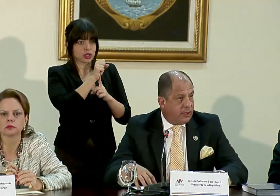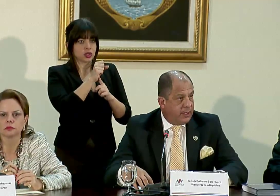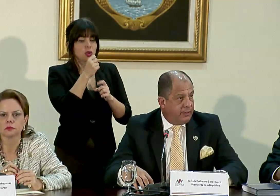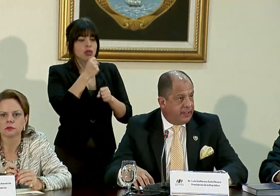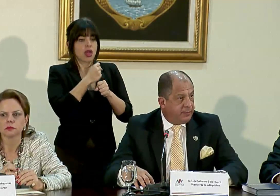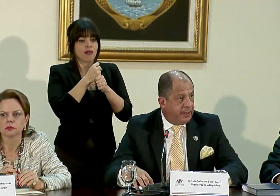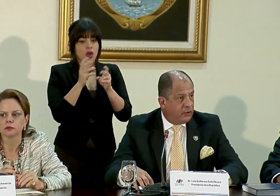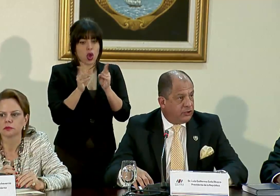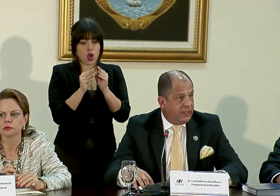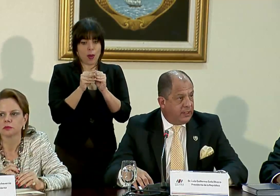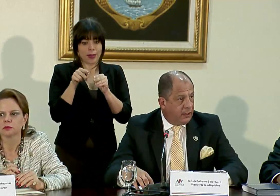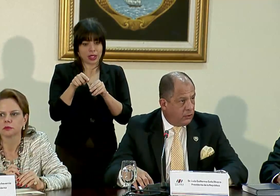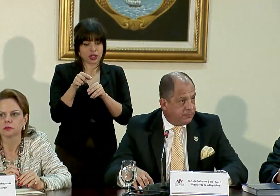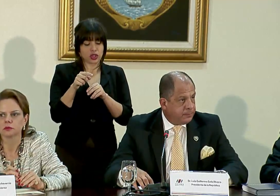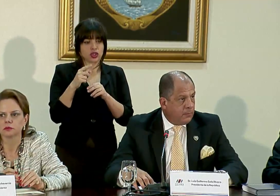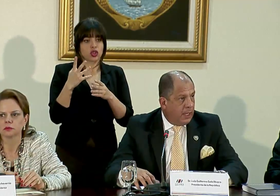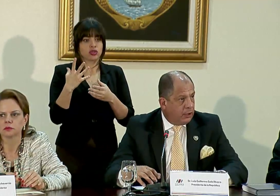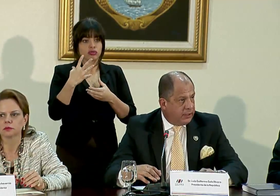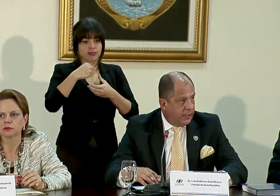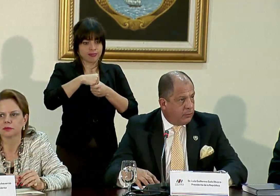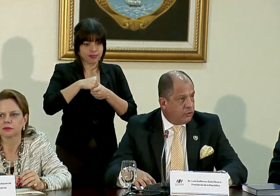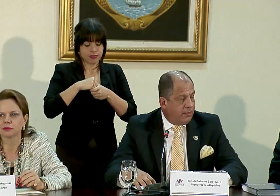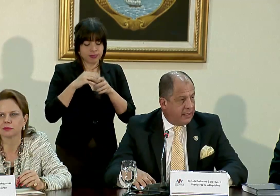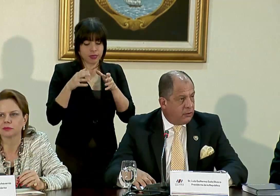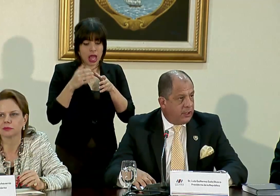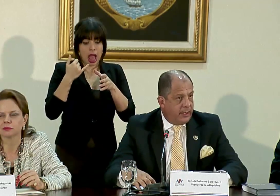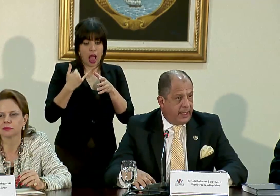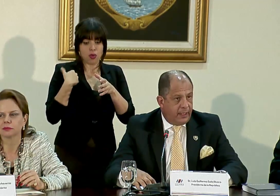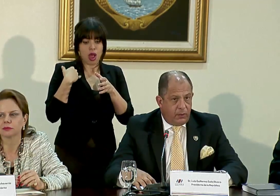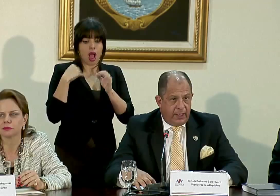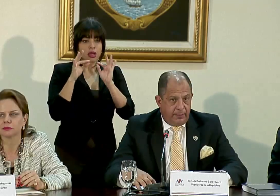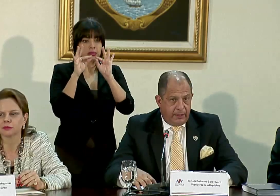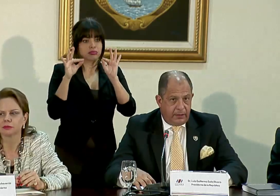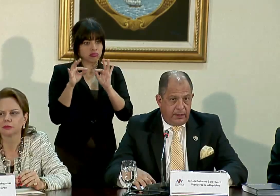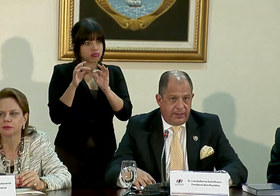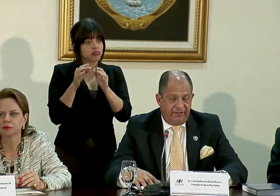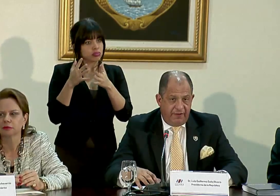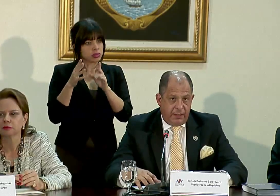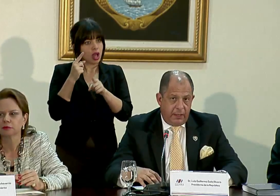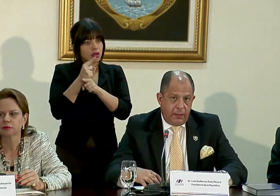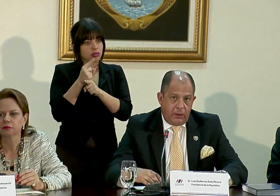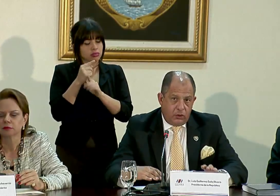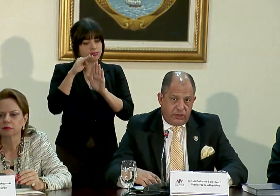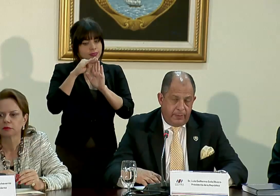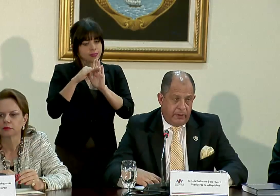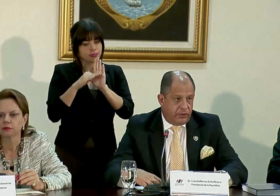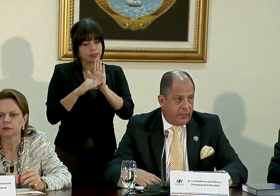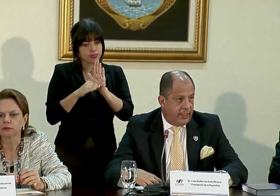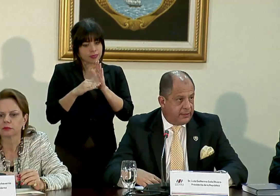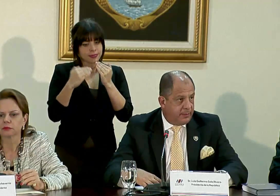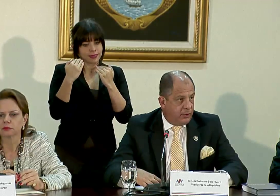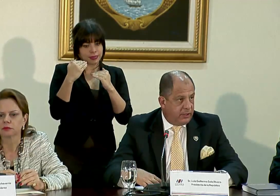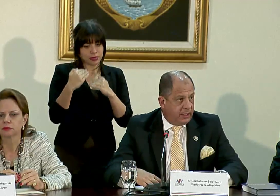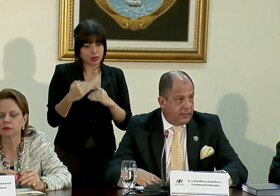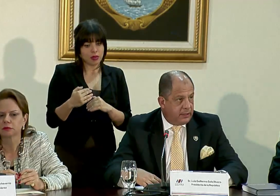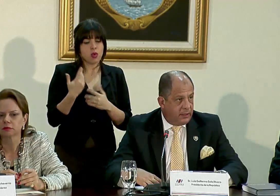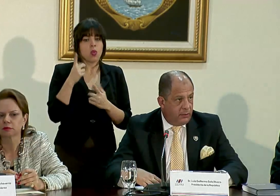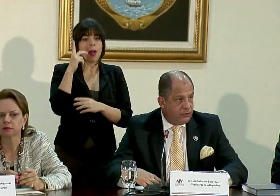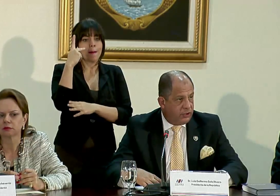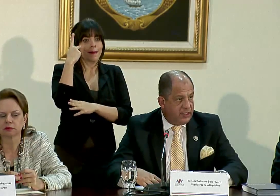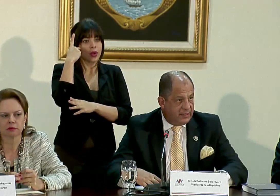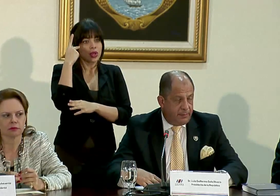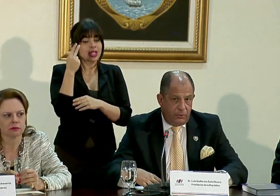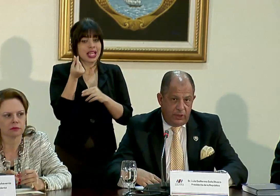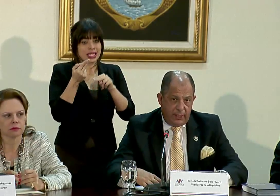de la comisión, que al respecto se integró. Ahora tenemos un marco que adecuadamente define los términos en que esta política de